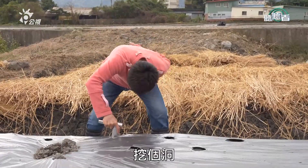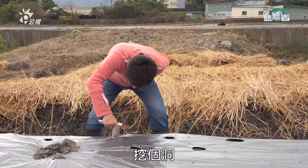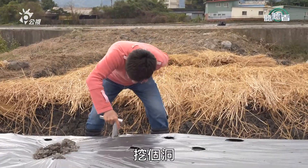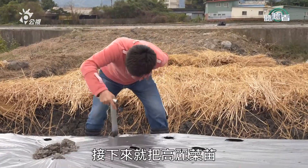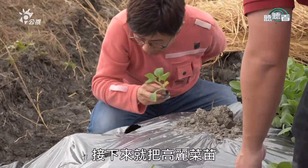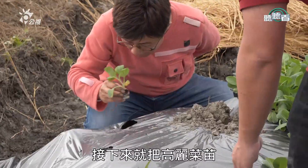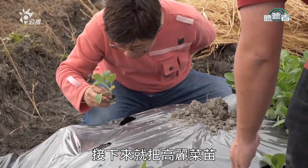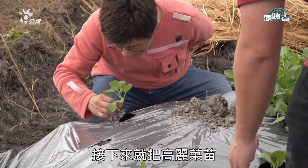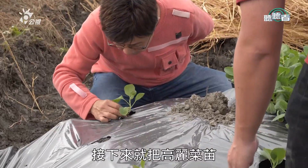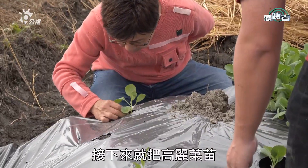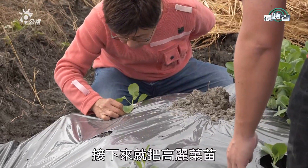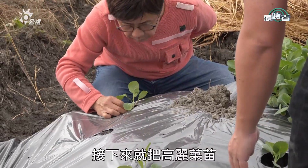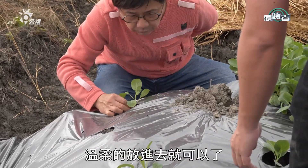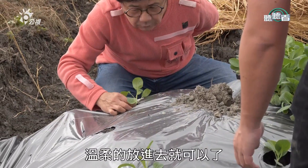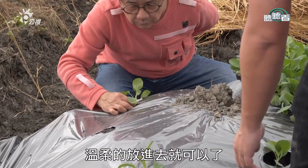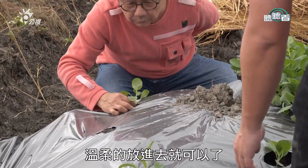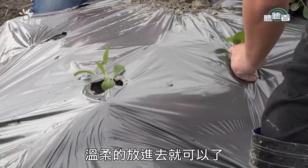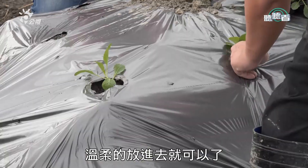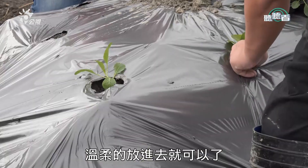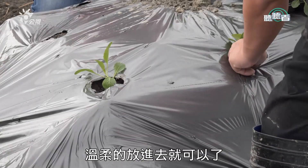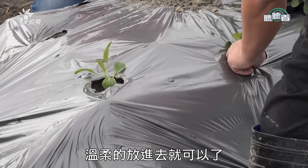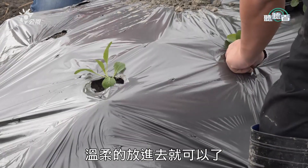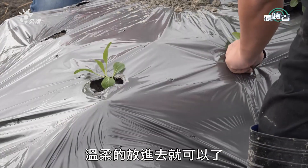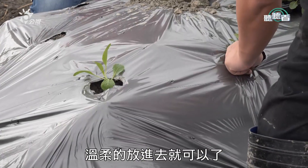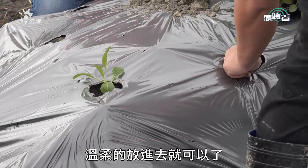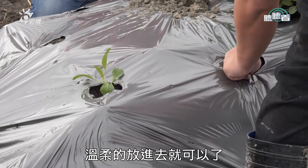挖个洞，接下来就把高丽菜苗分裸的放进去就可以